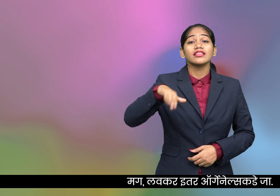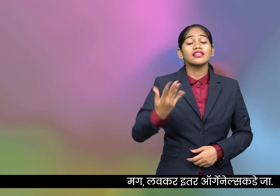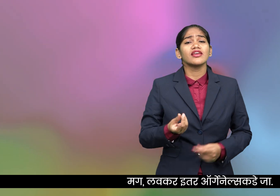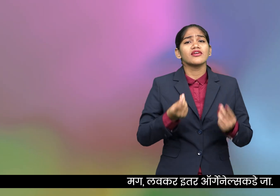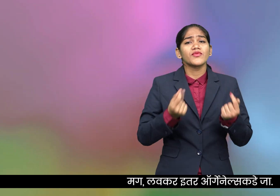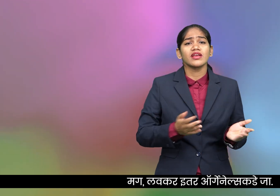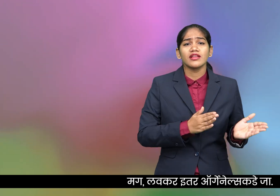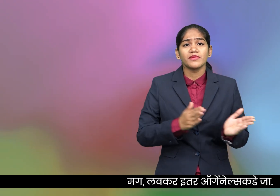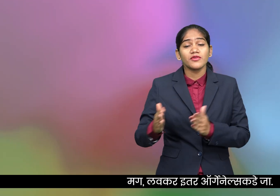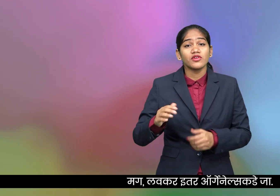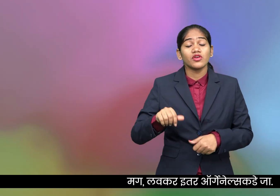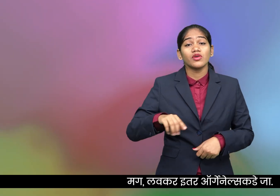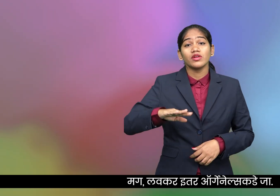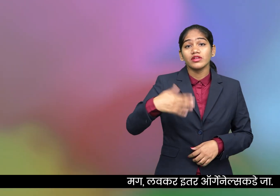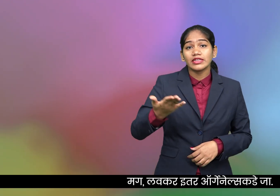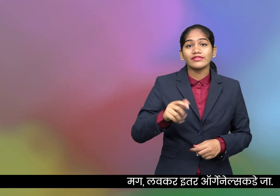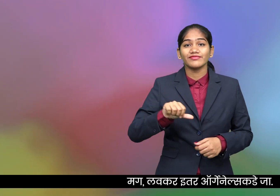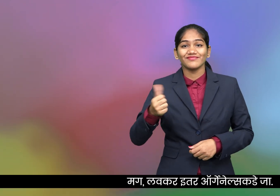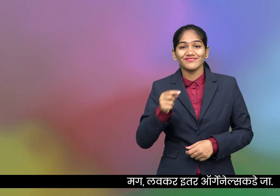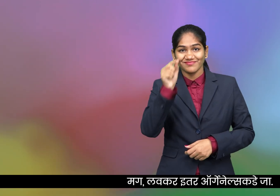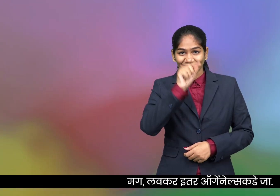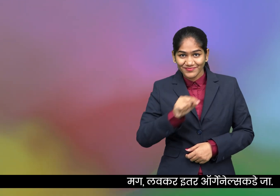इतर ऑर्गनेल्सकडे जा.